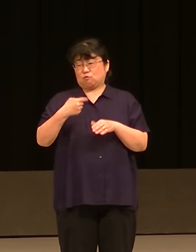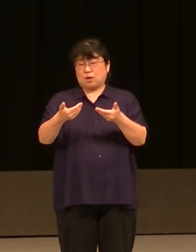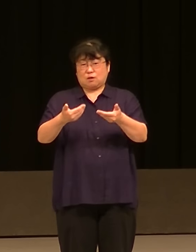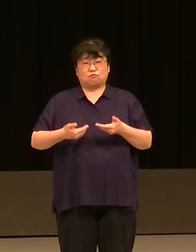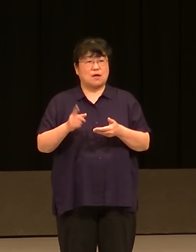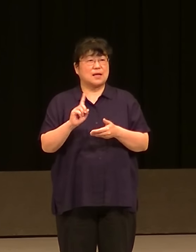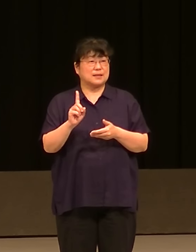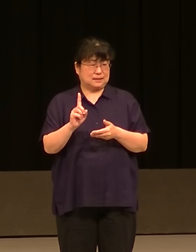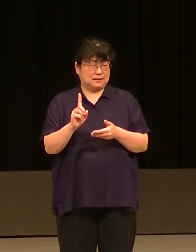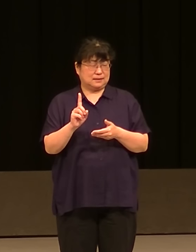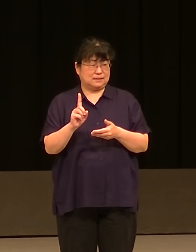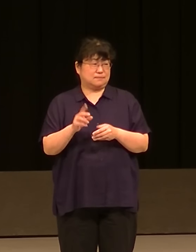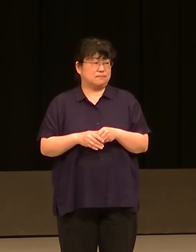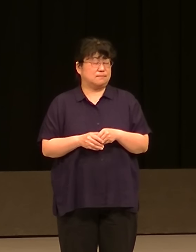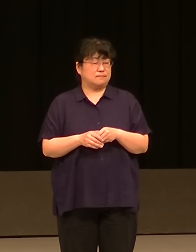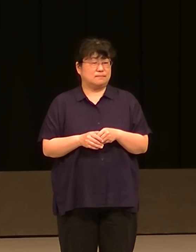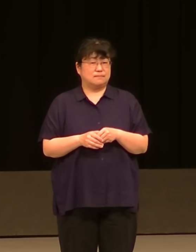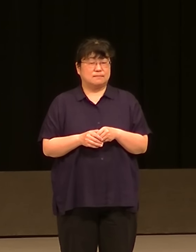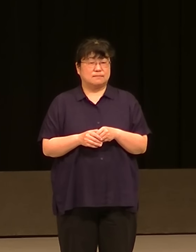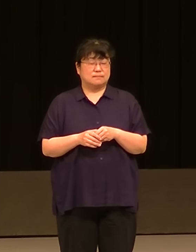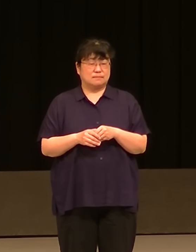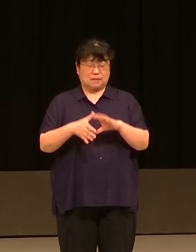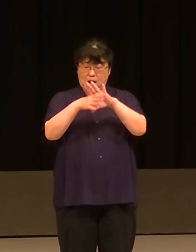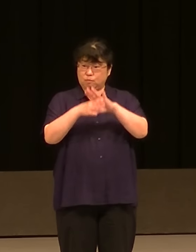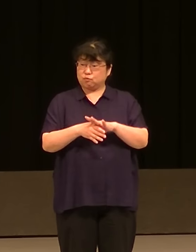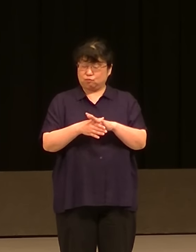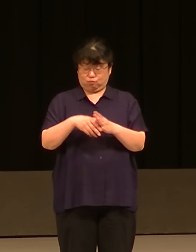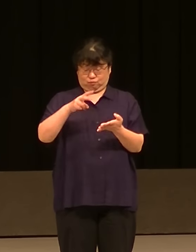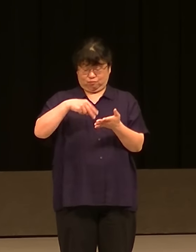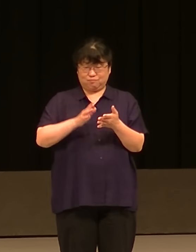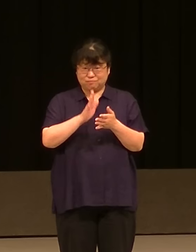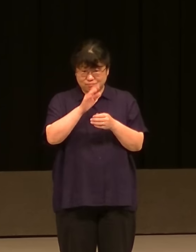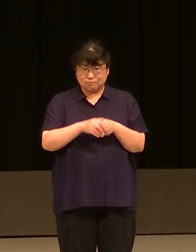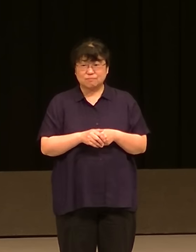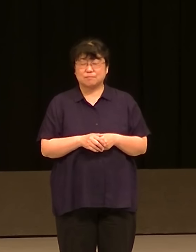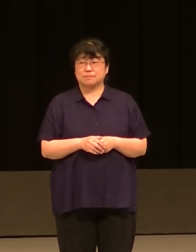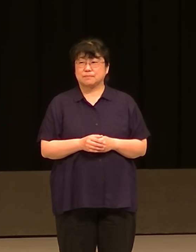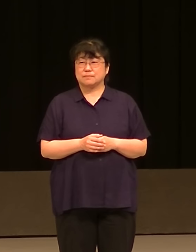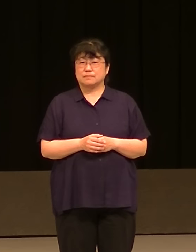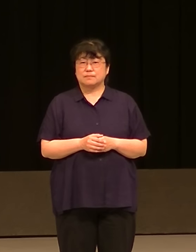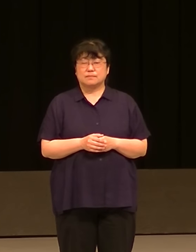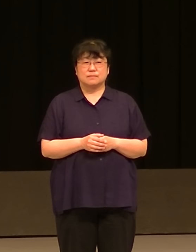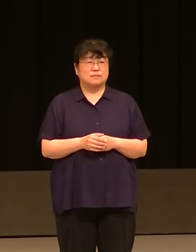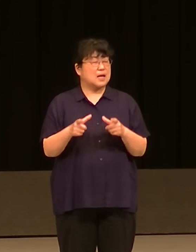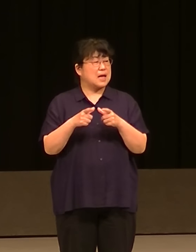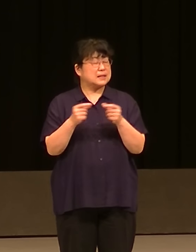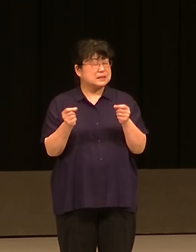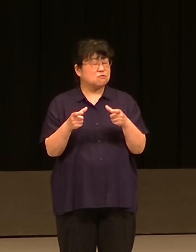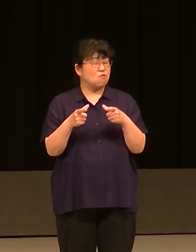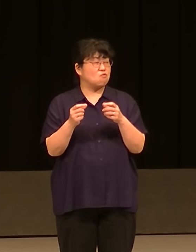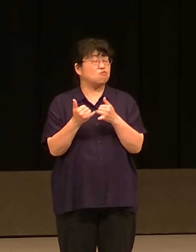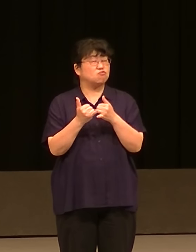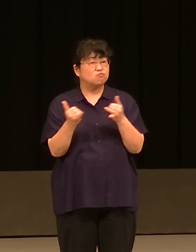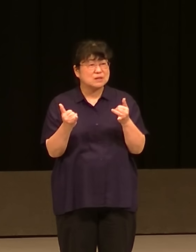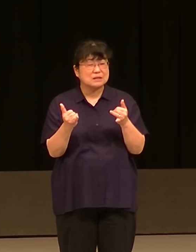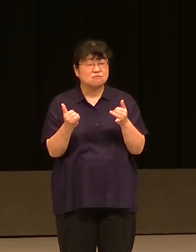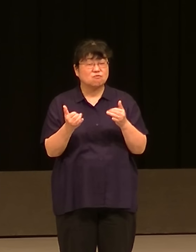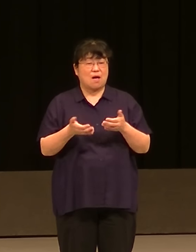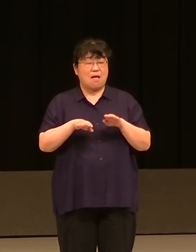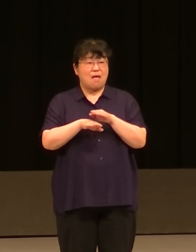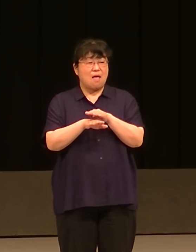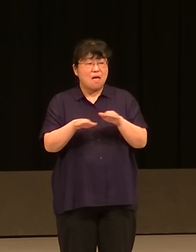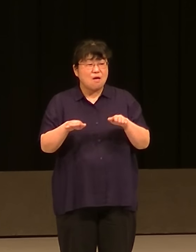は、そこの部分もやはりちょっと抜粋しながら、読み上げますればですね、日本国民は、平和を